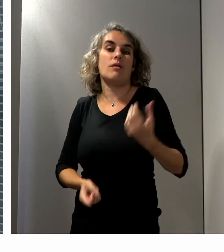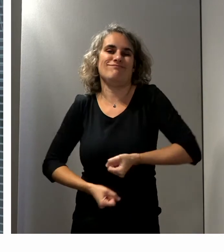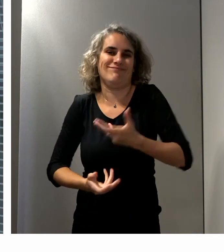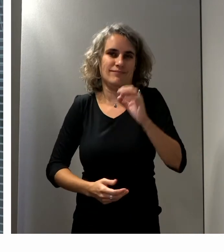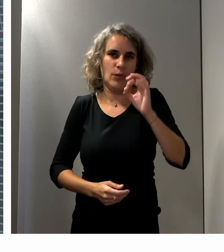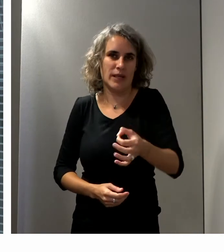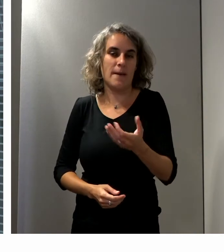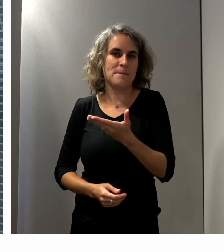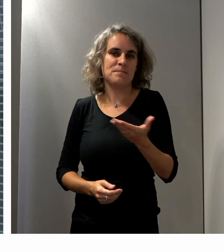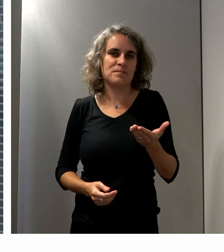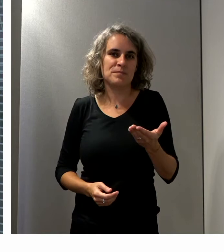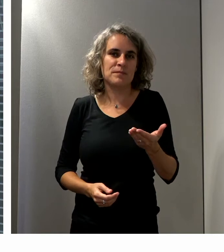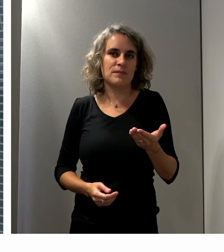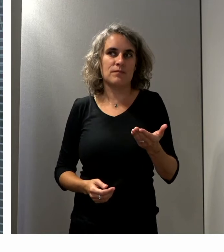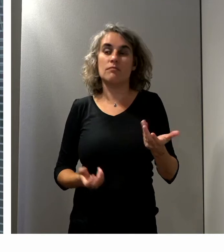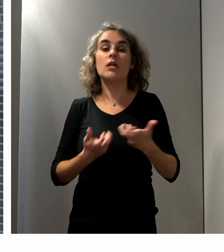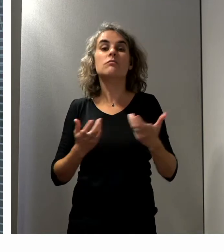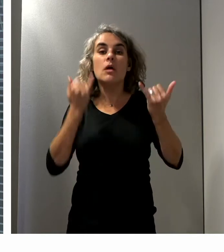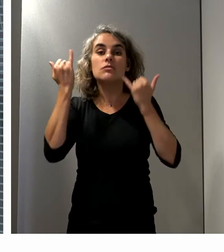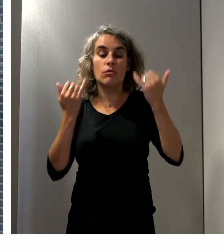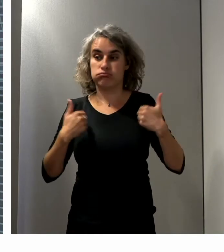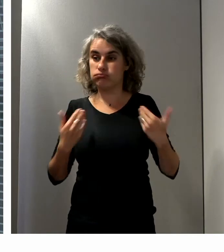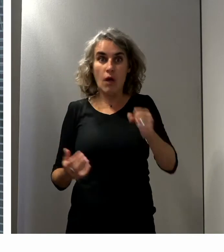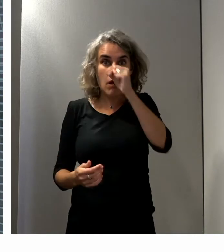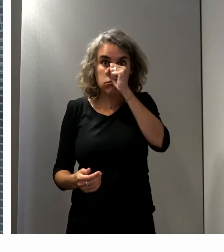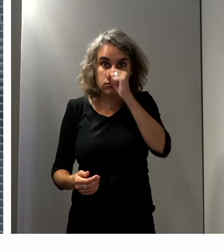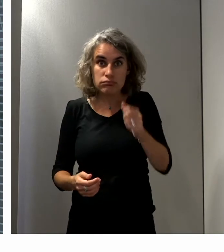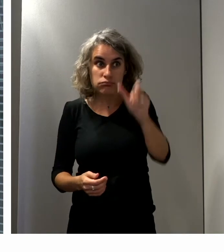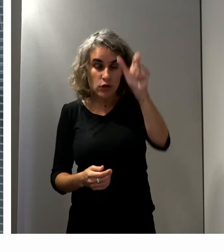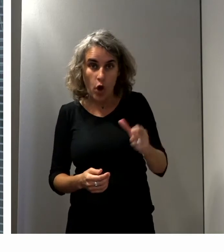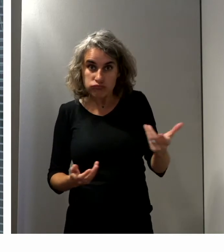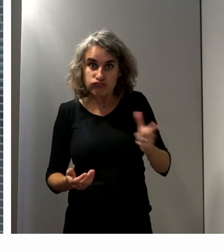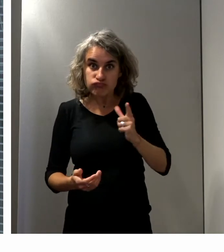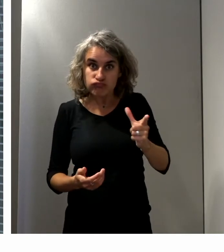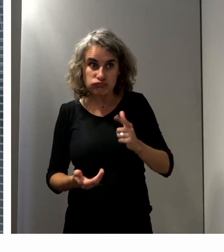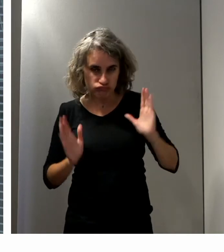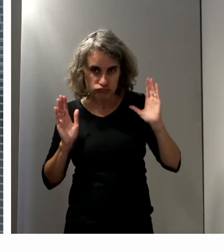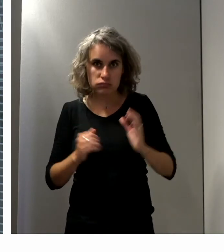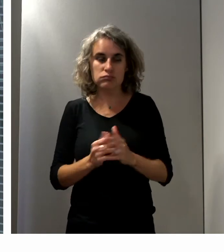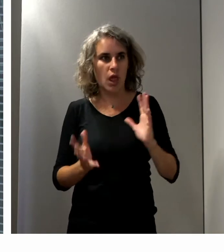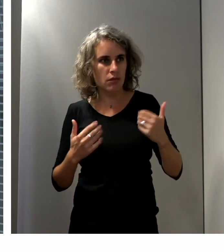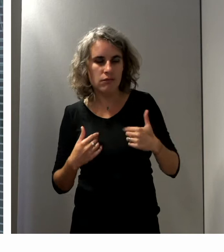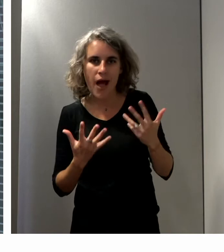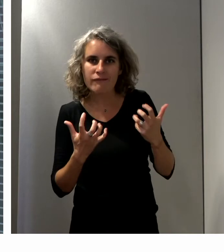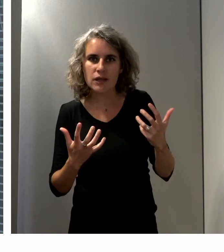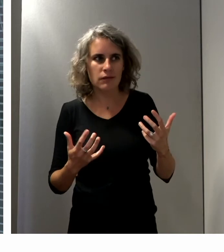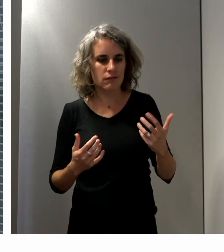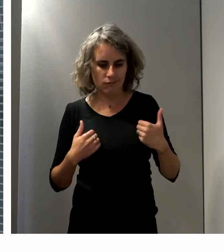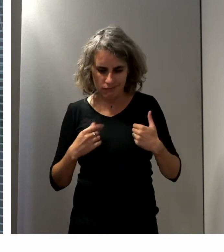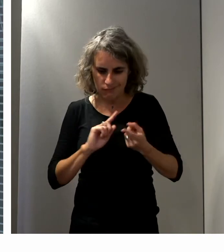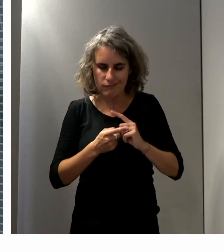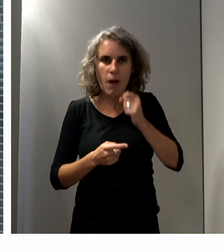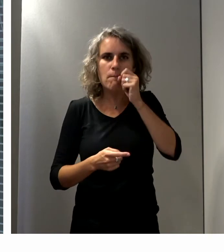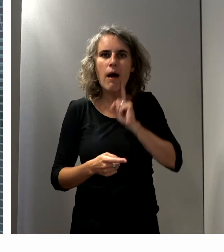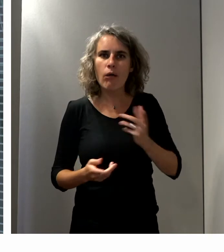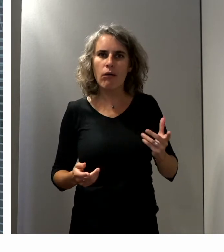l'heure, j'ai une relation sexuelle, je peux aussi avoir demain l'envie d'être parent. Je